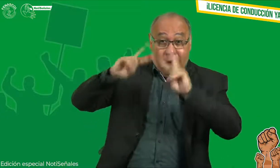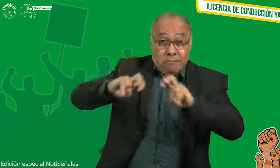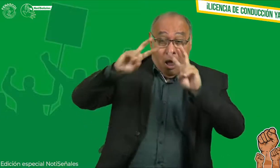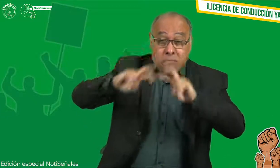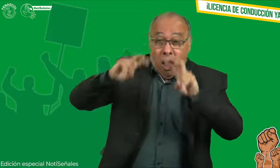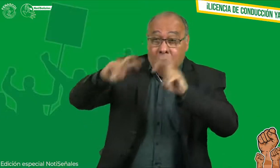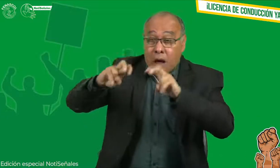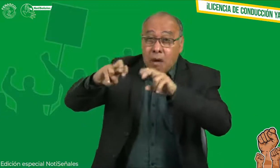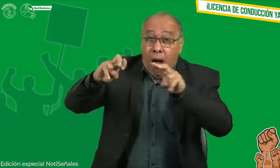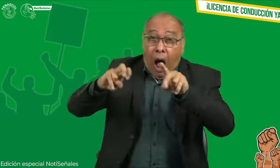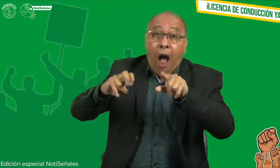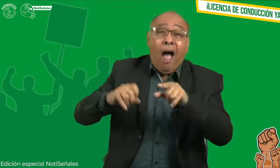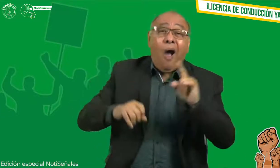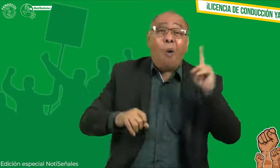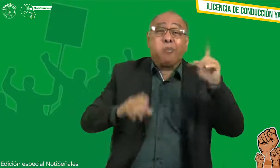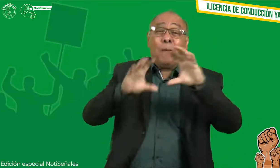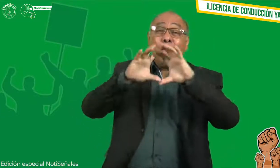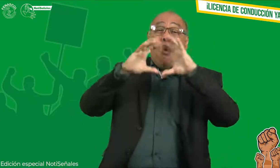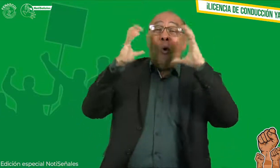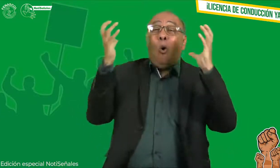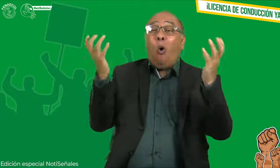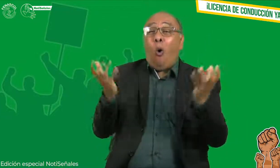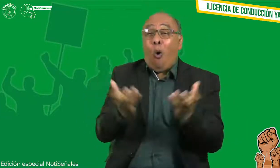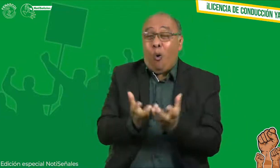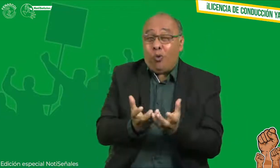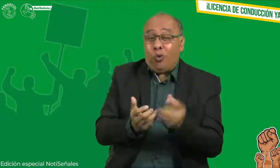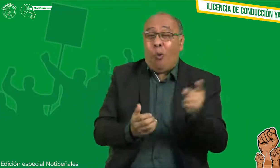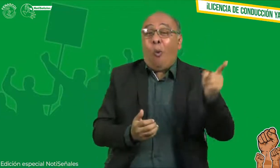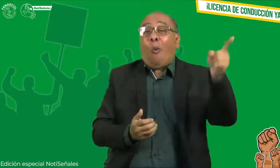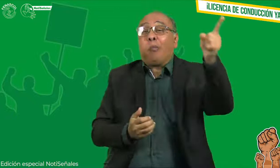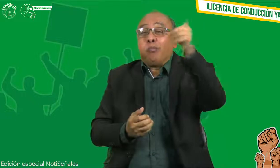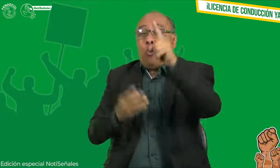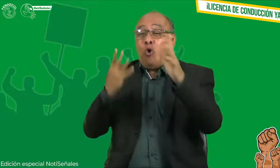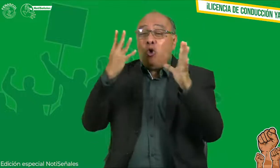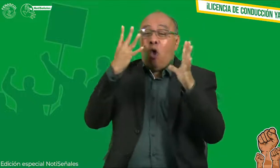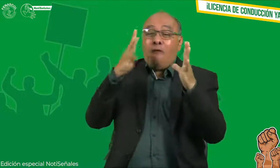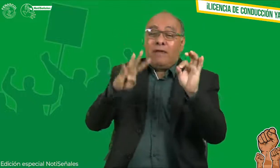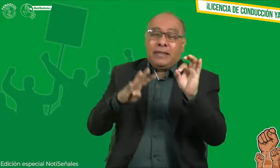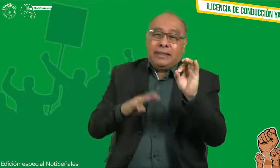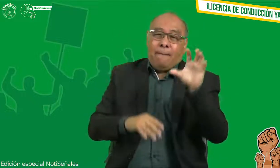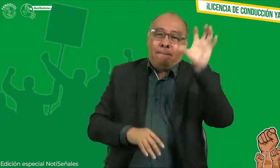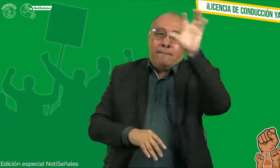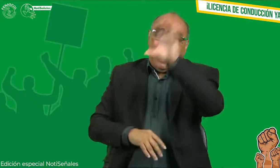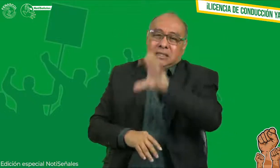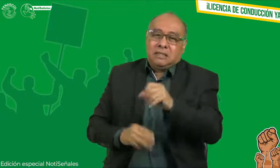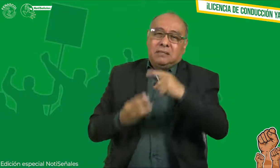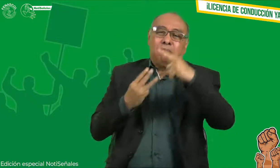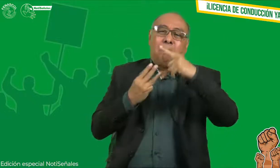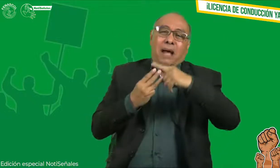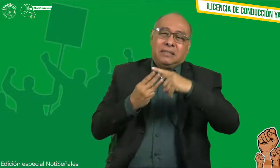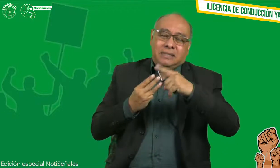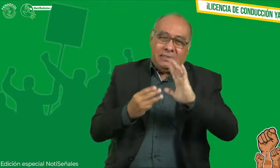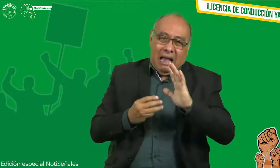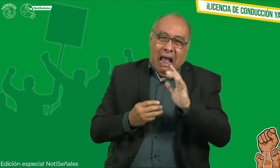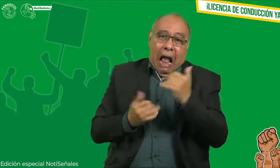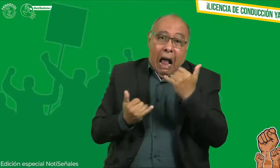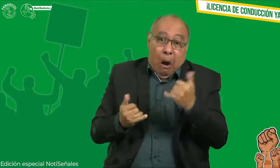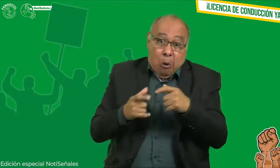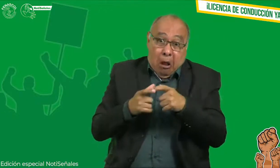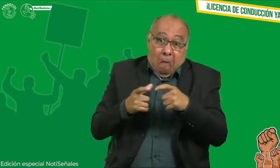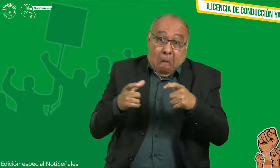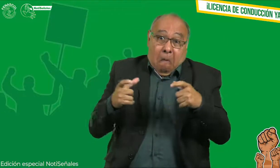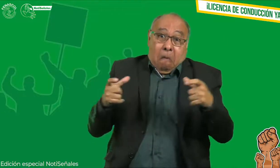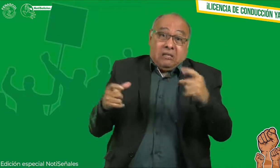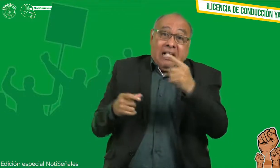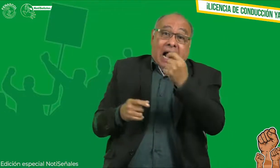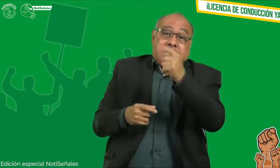las diferentes presidencias que se hiciera esta entrega de la licencia porque ya existían